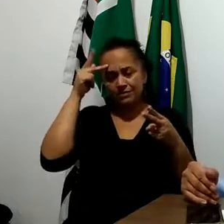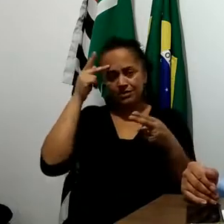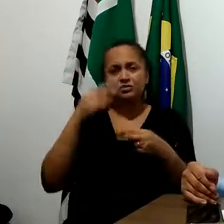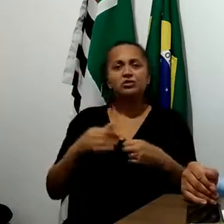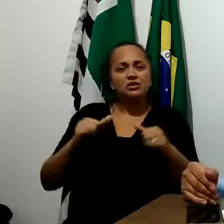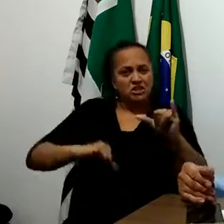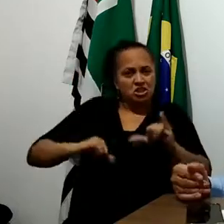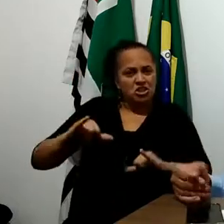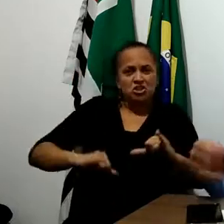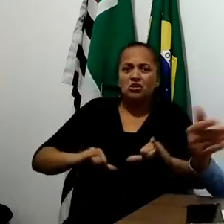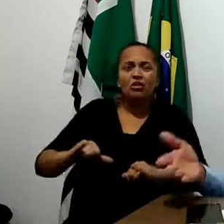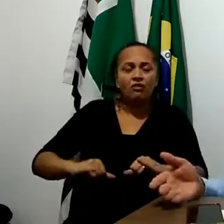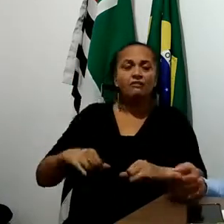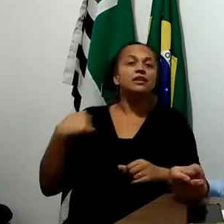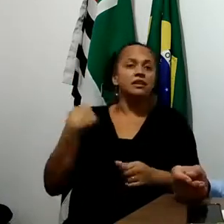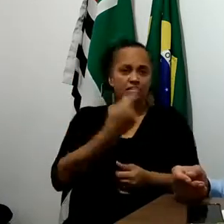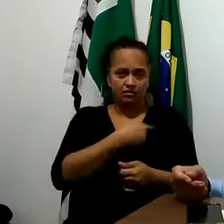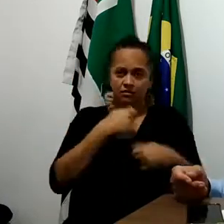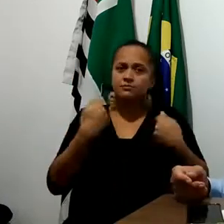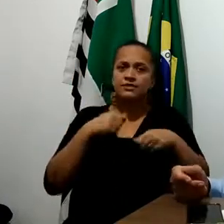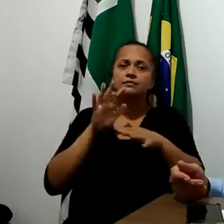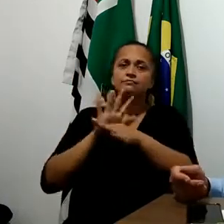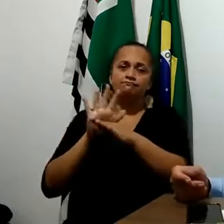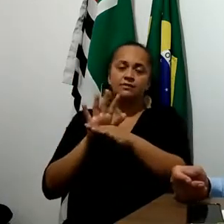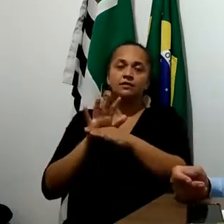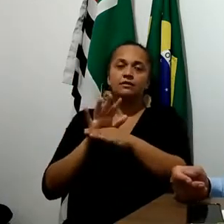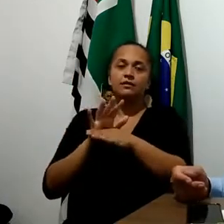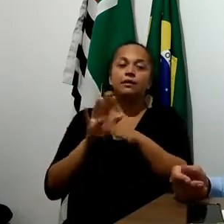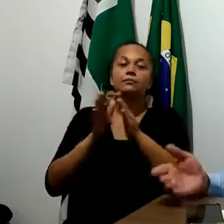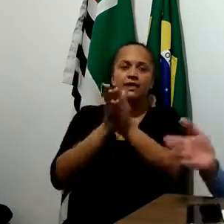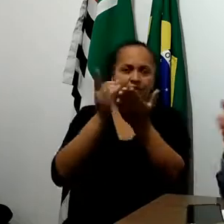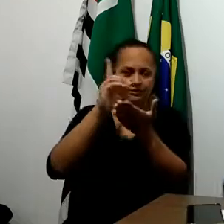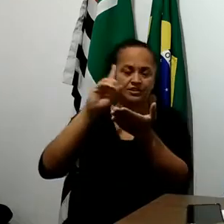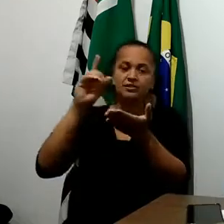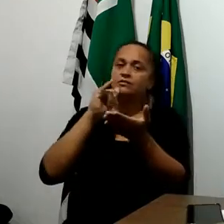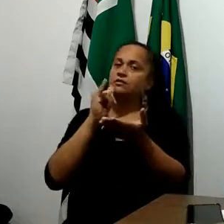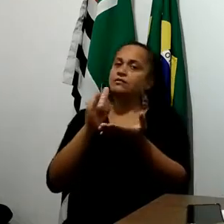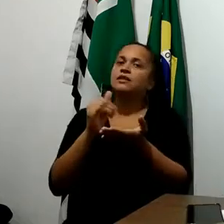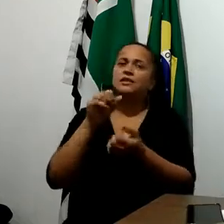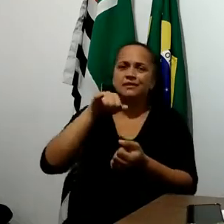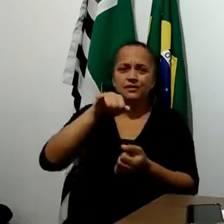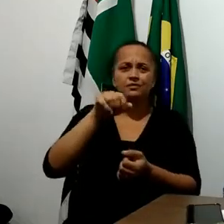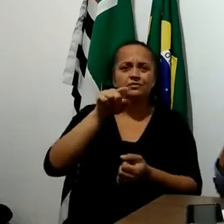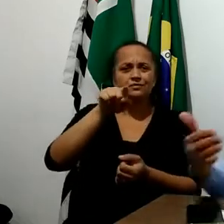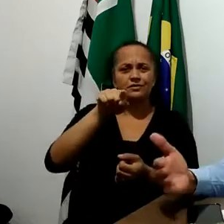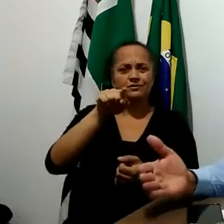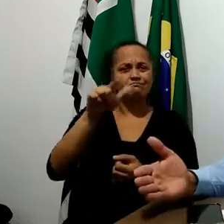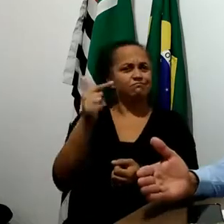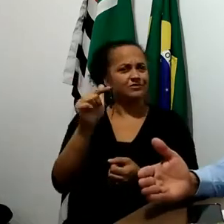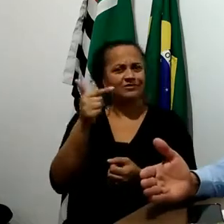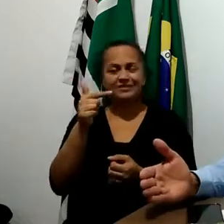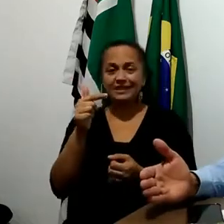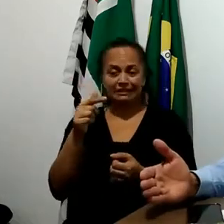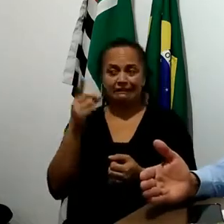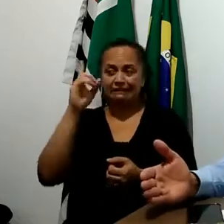pode guiar outro cego, porque ambos vão cair no buraco. Você, vazio de Deus, você não pode levar Deus a